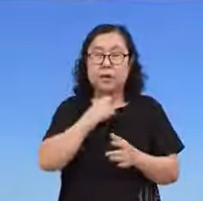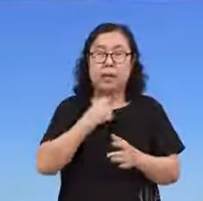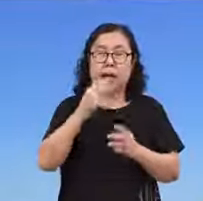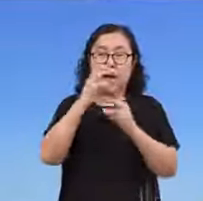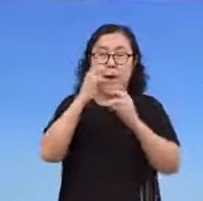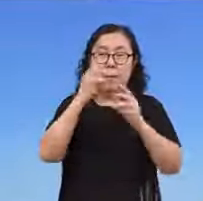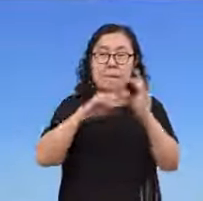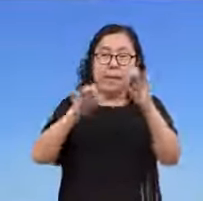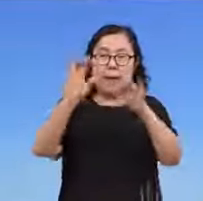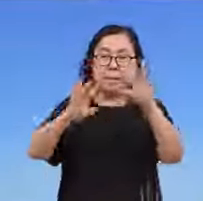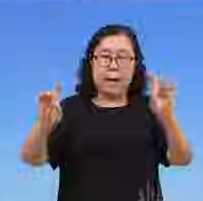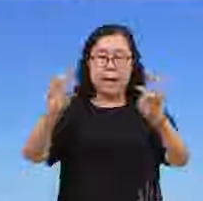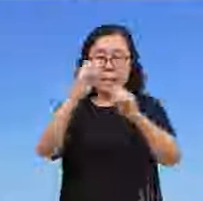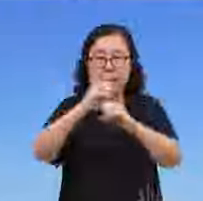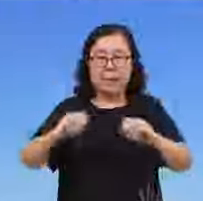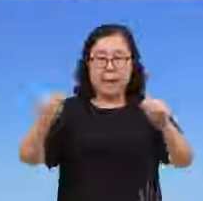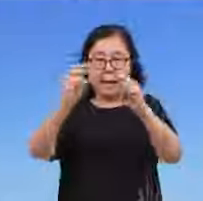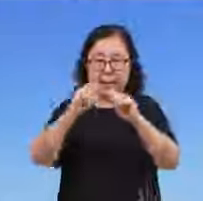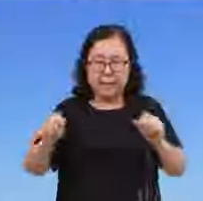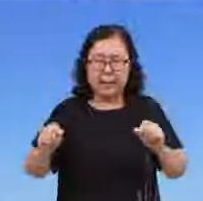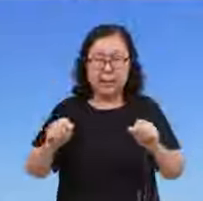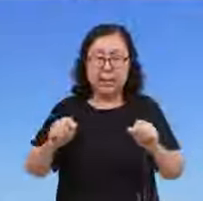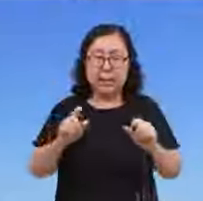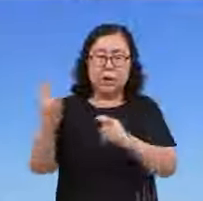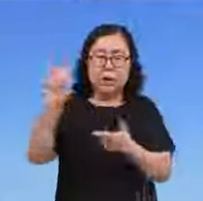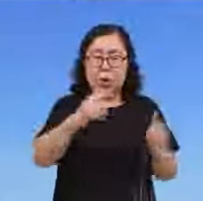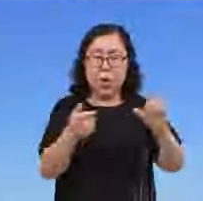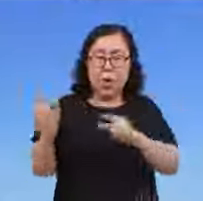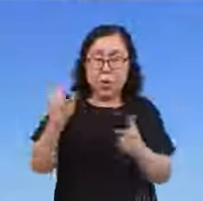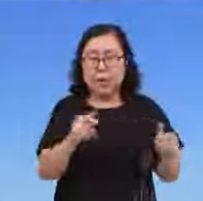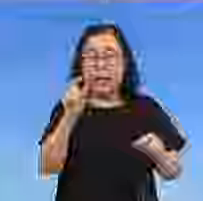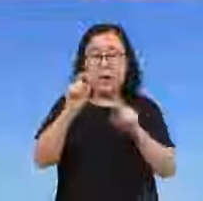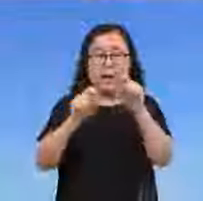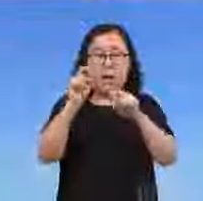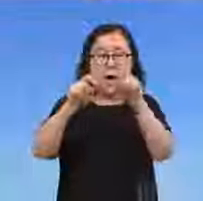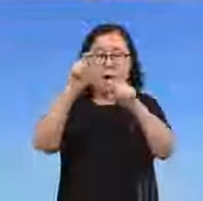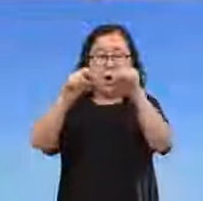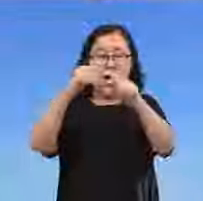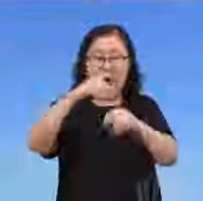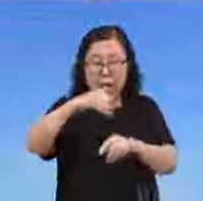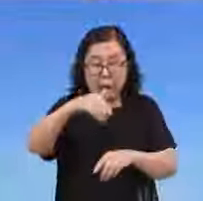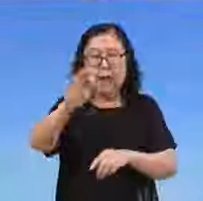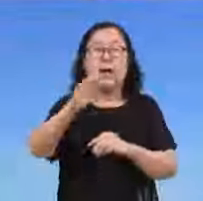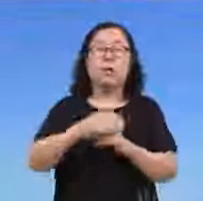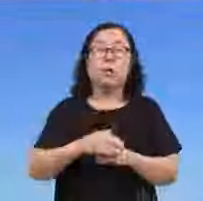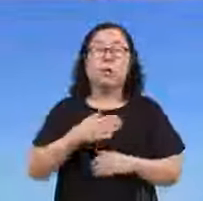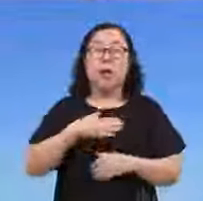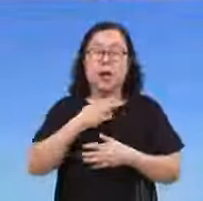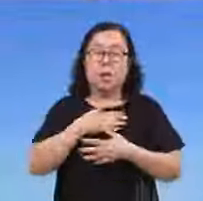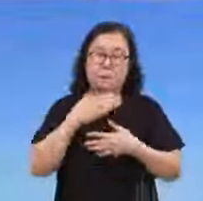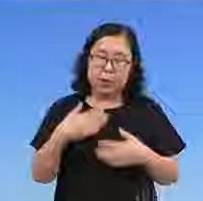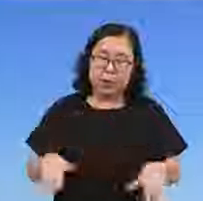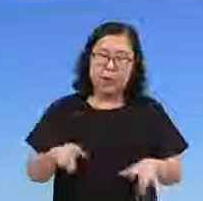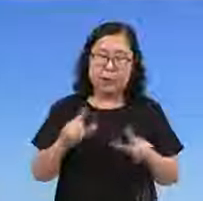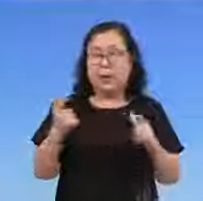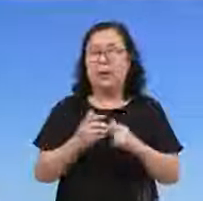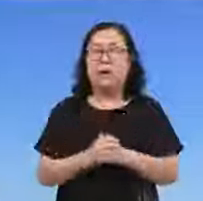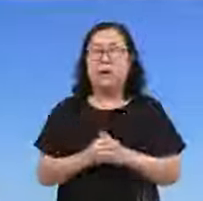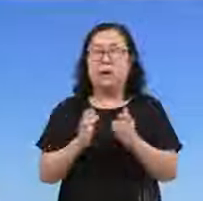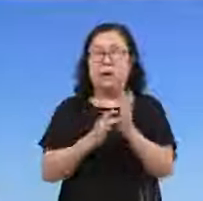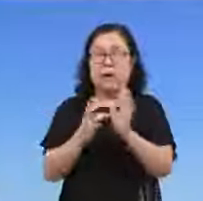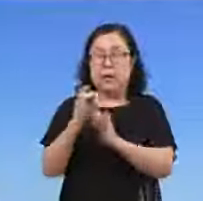피곤치 아니하며. 여러분, 예수 믿고 메마른 땅 다 없어져 옥토 같은 땅이 있어서 피곤하지 않은